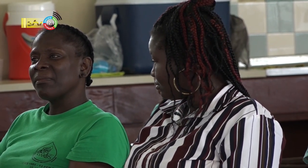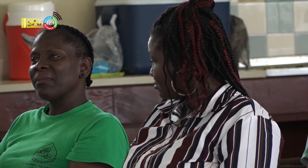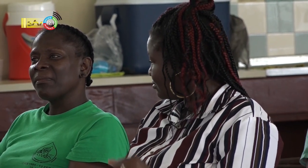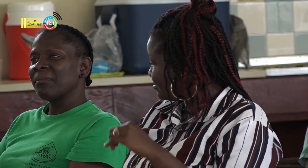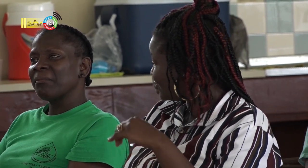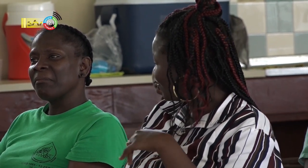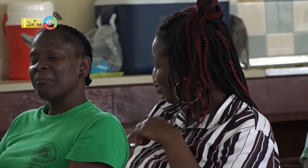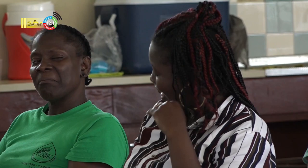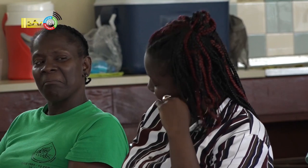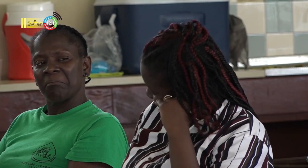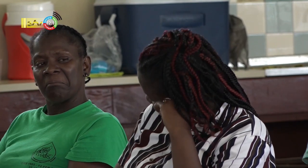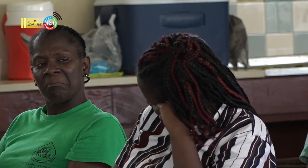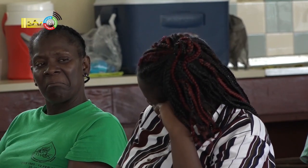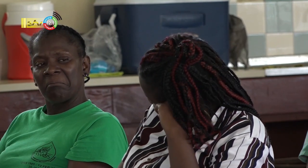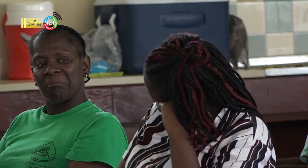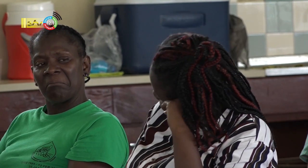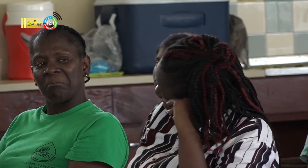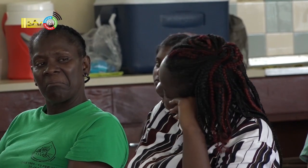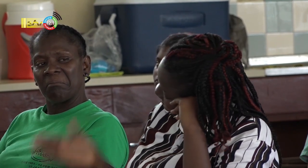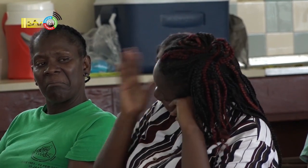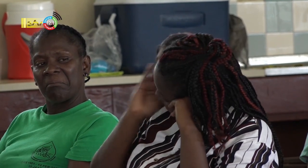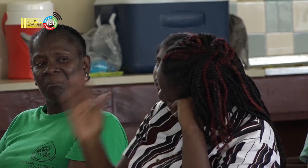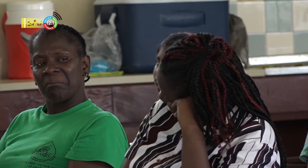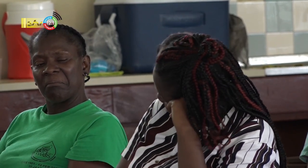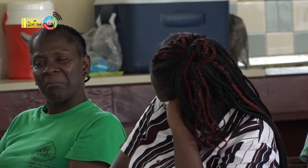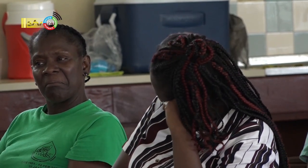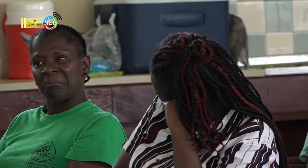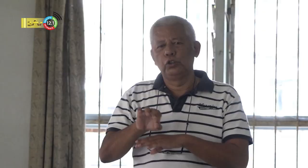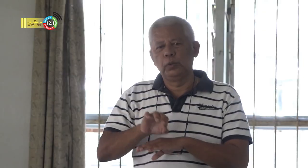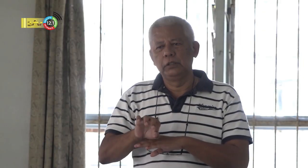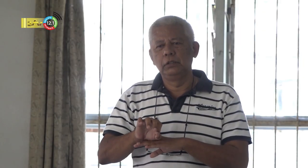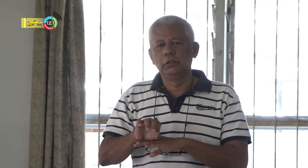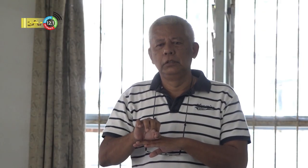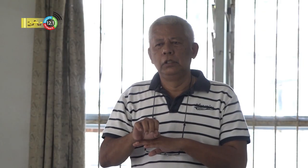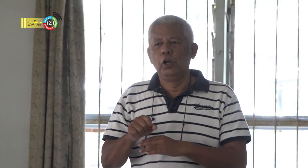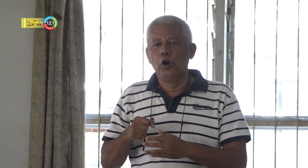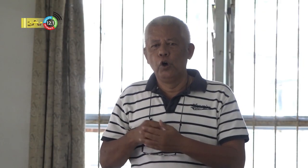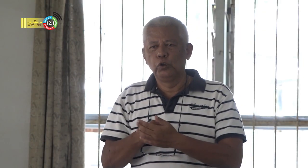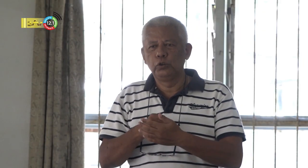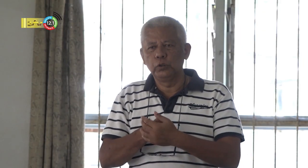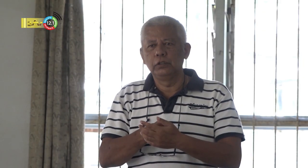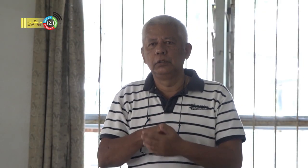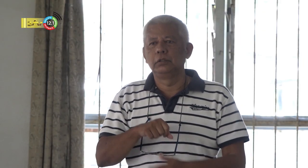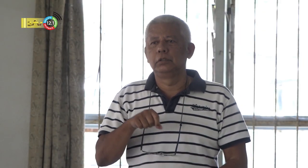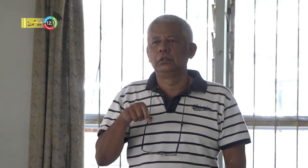In september is het zo dus dat de kinderen van de school niet kunnen meedoen.